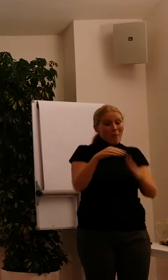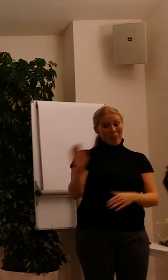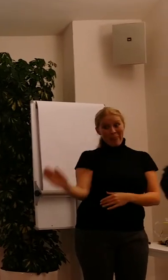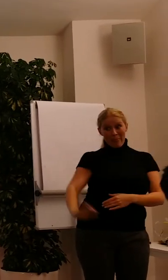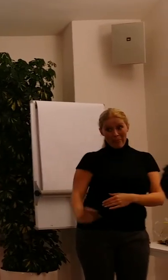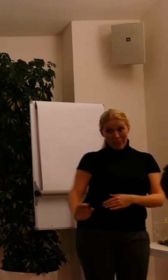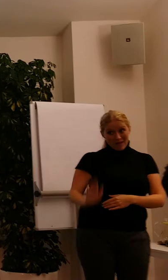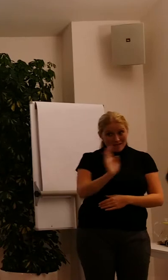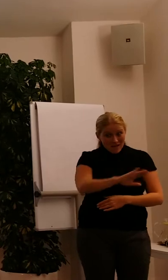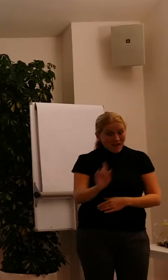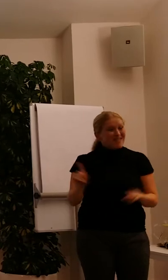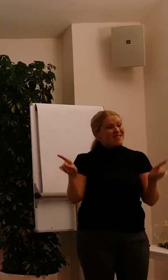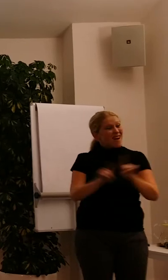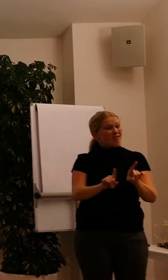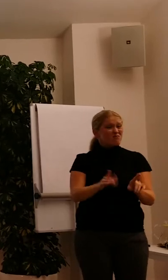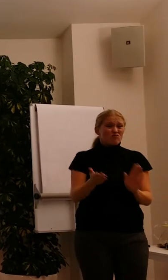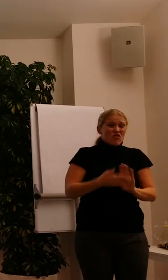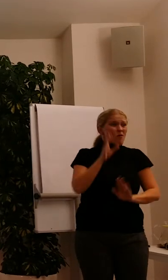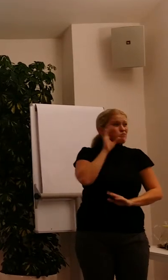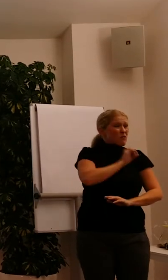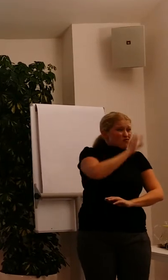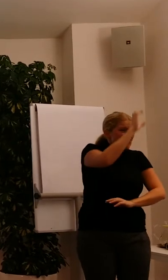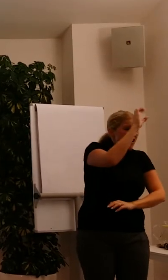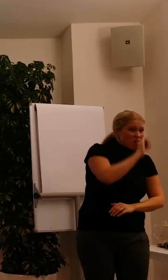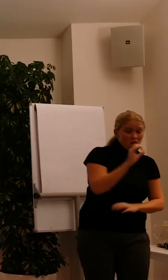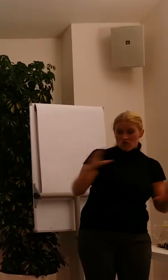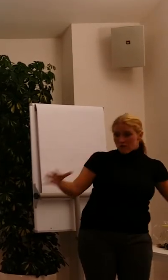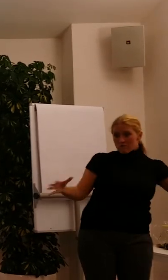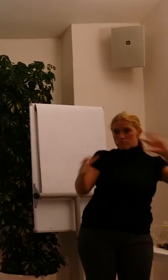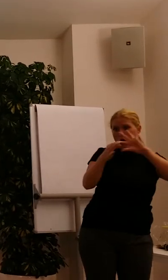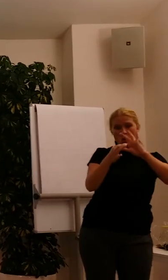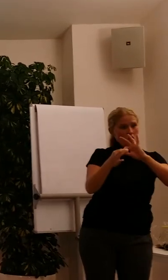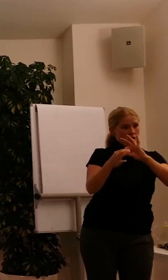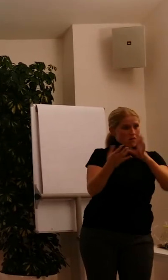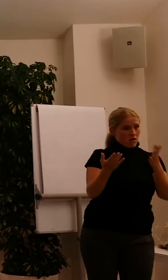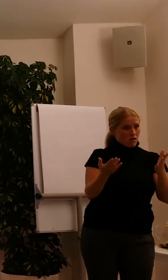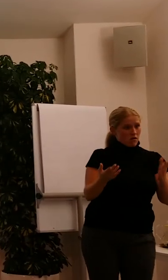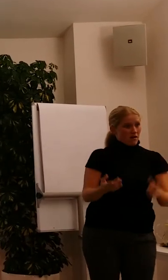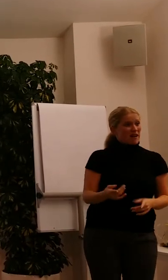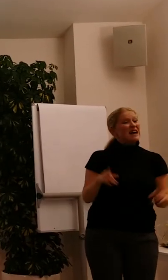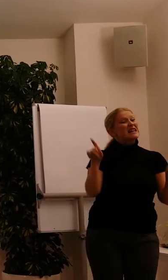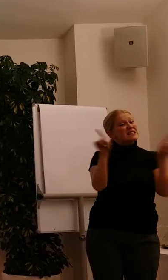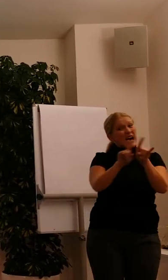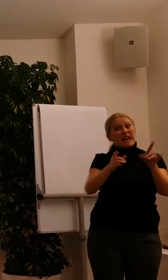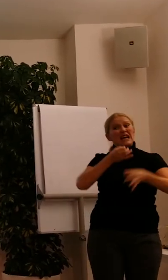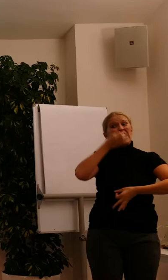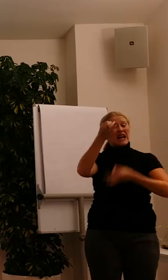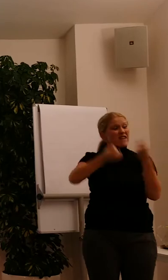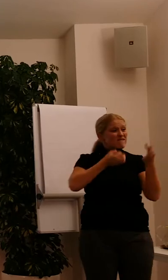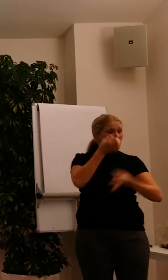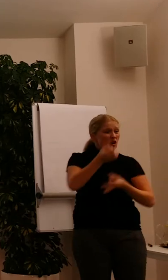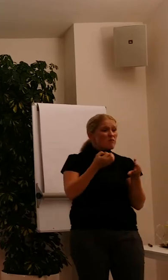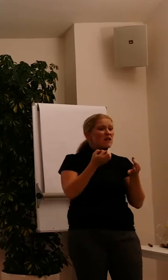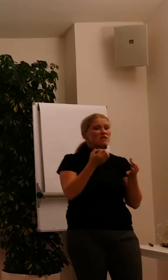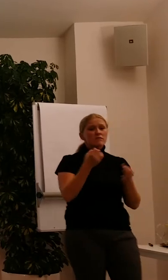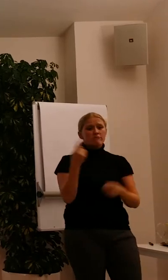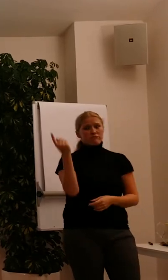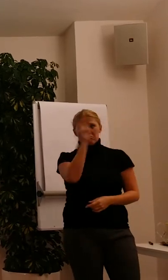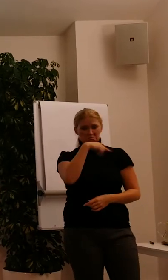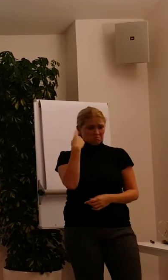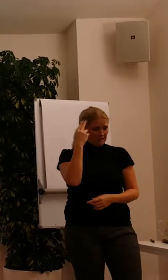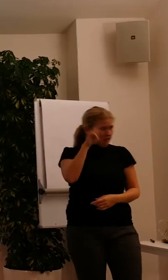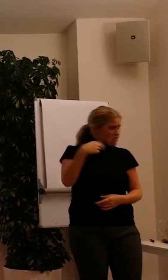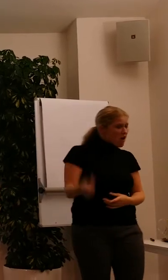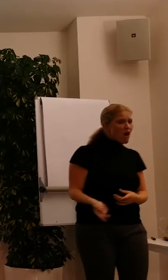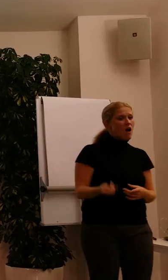jejich rodiči nebo prarodiči, otvírání nových světů mezi informacemi, které neznáme a které mezi díky čtení můžeme poznat,